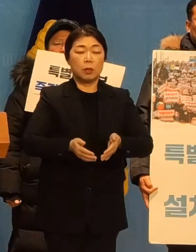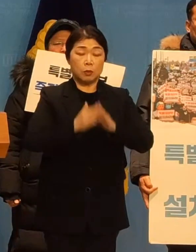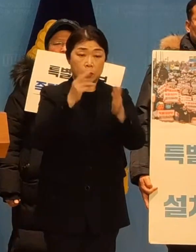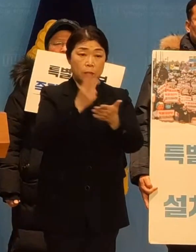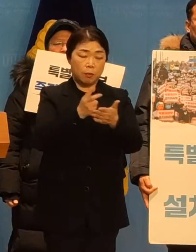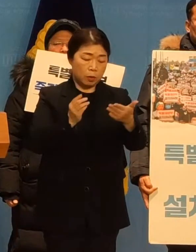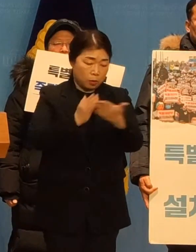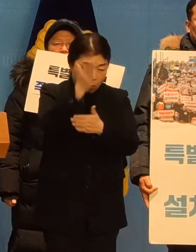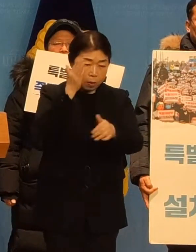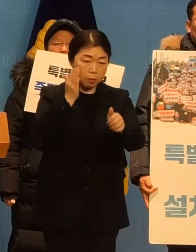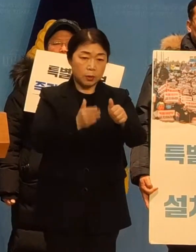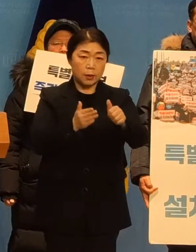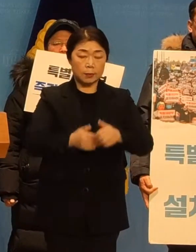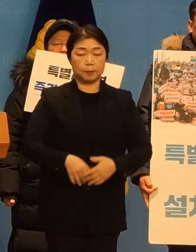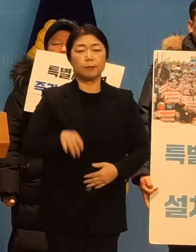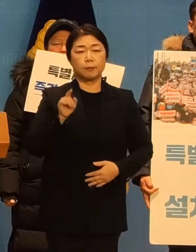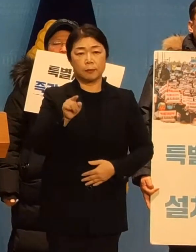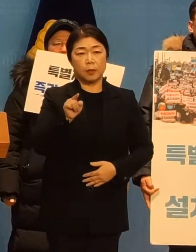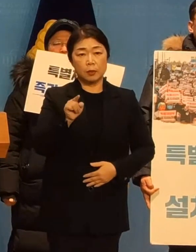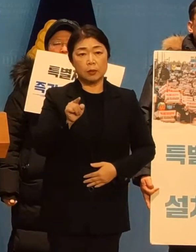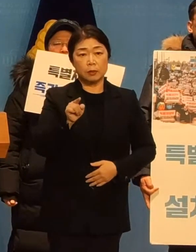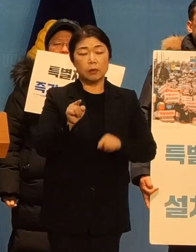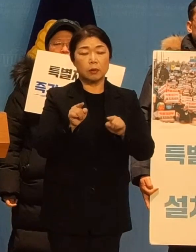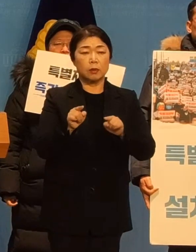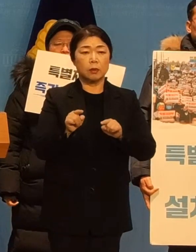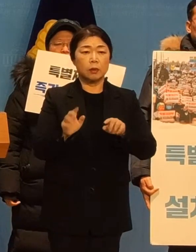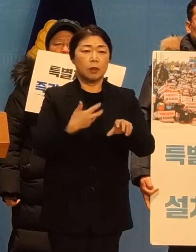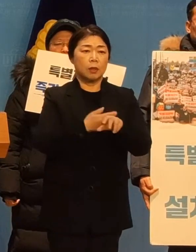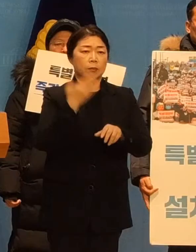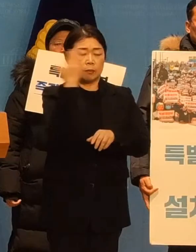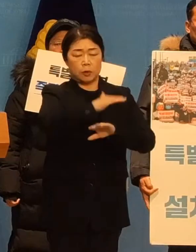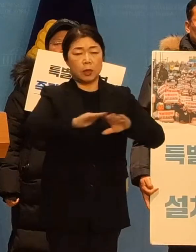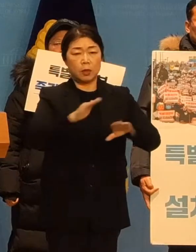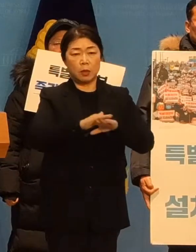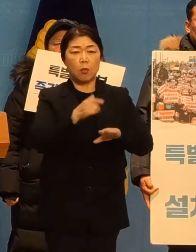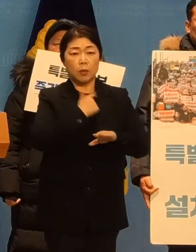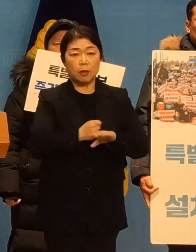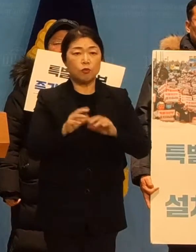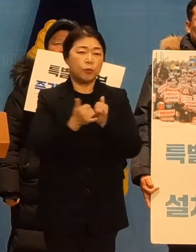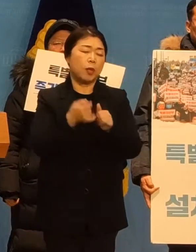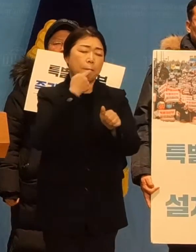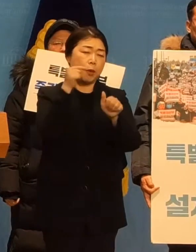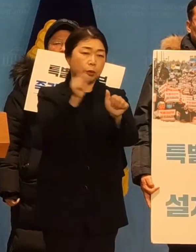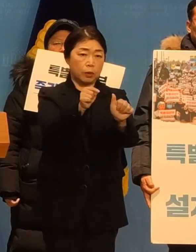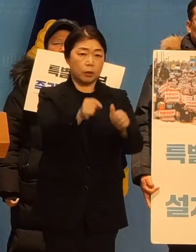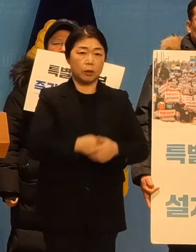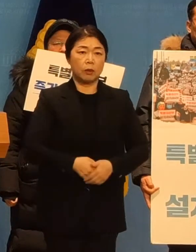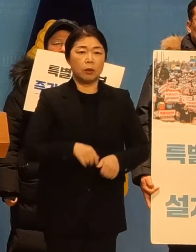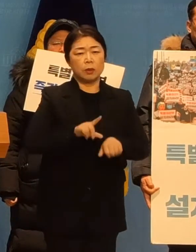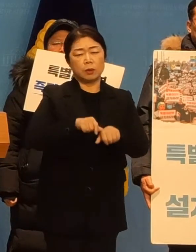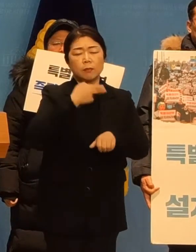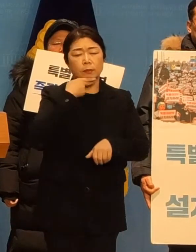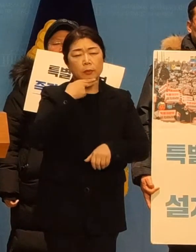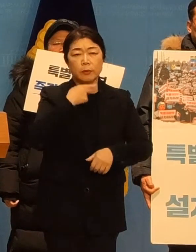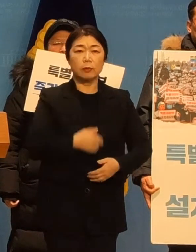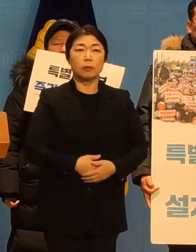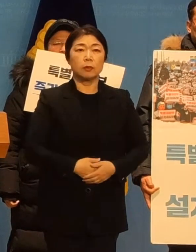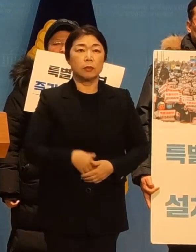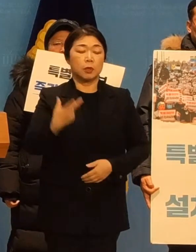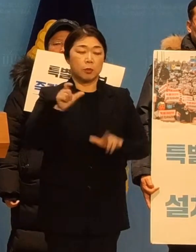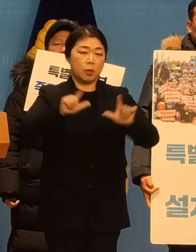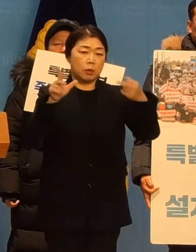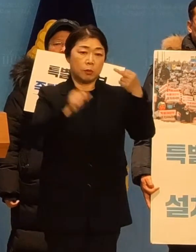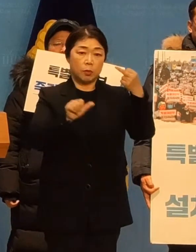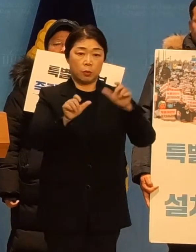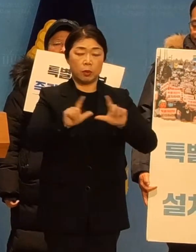한다. 이것이 내란 청산을 바라는 국민들의 명령이다. 시간이 없다. 2025년